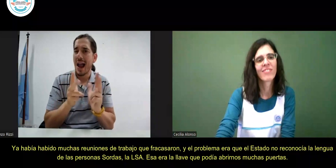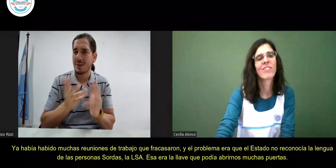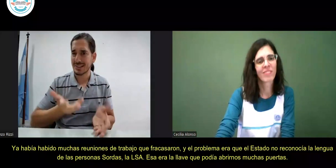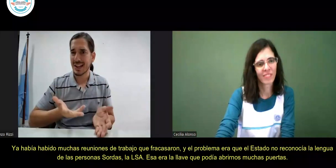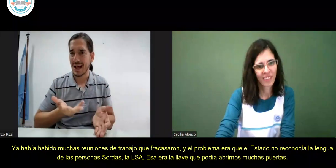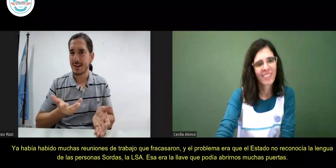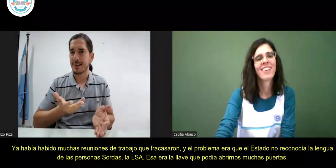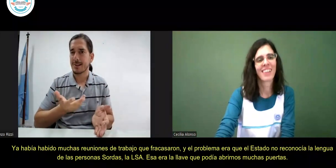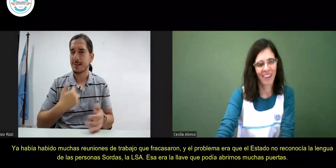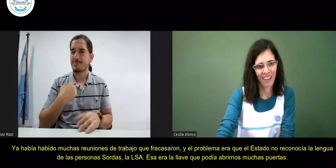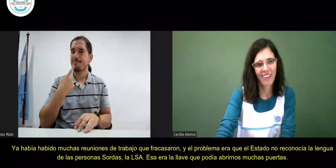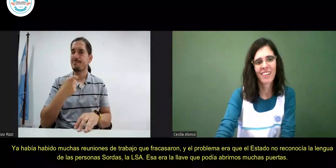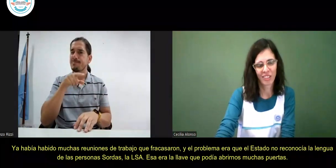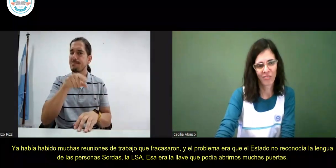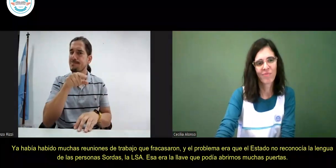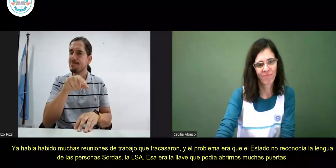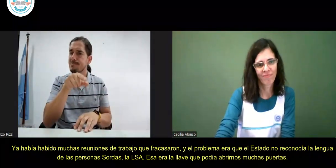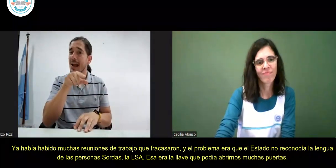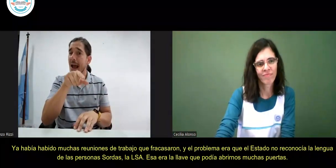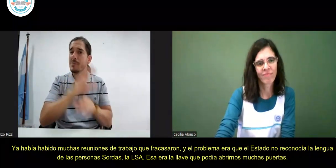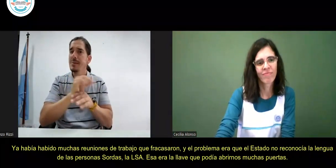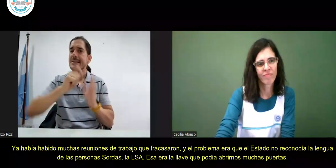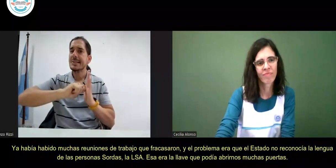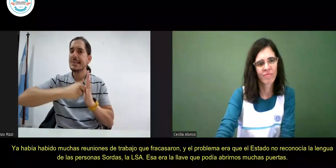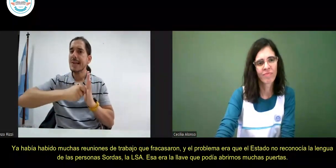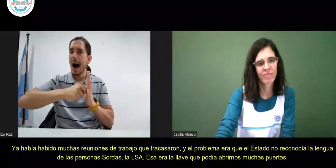personas sordas, la lengua de señas.